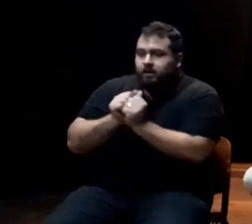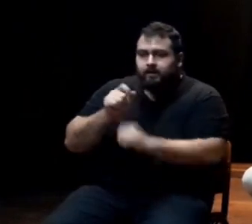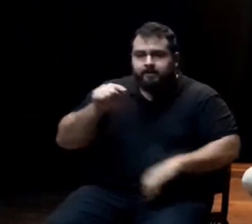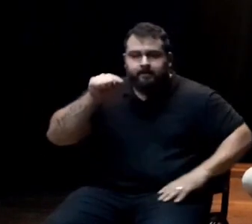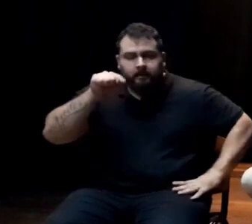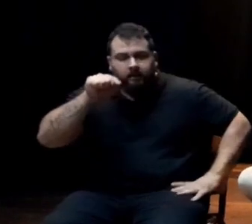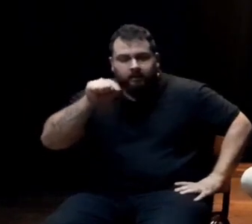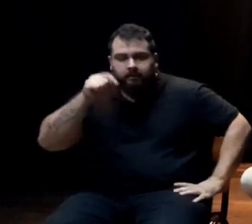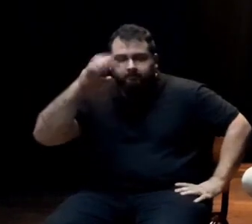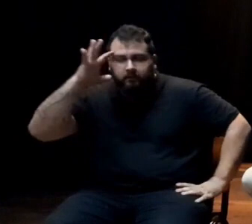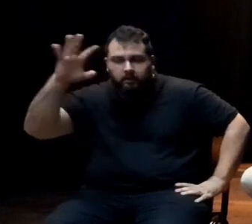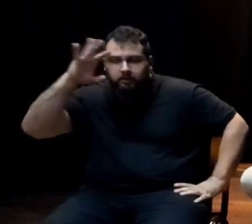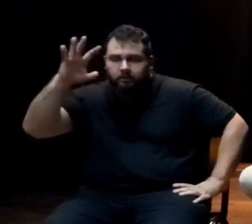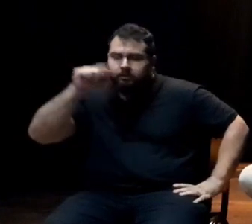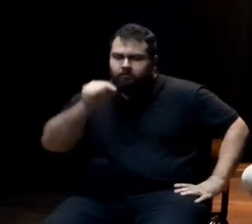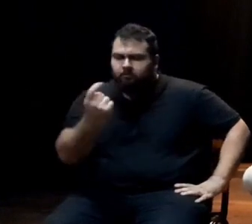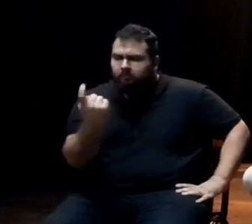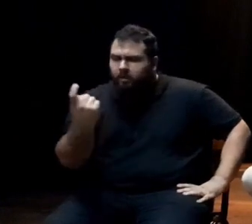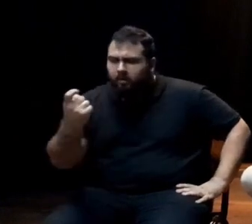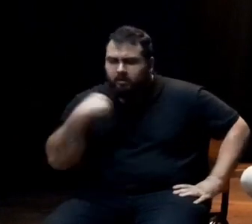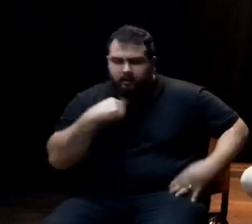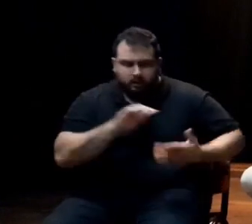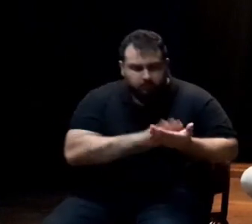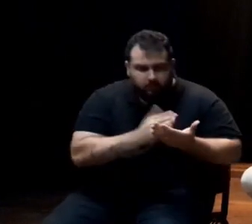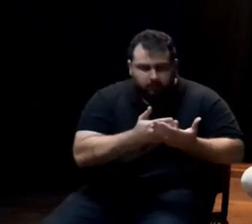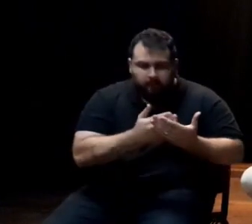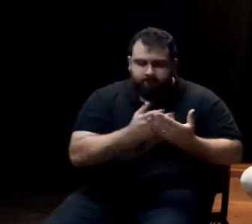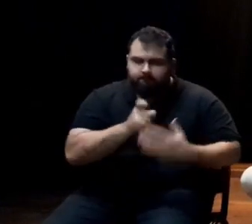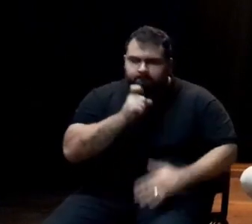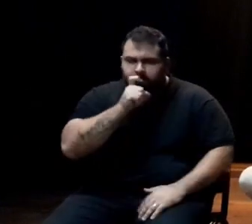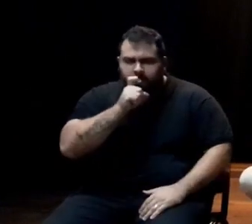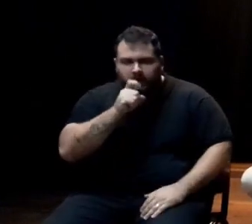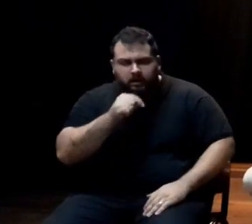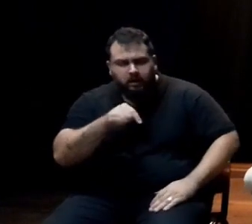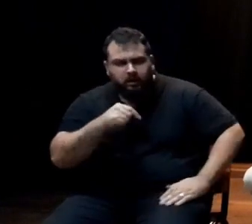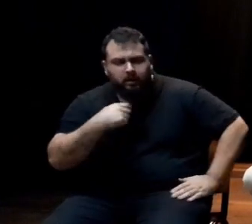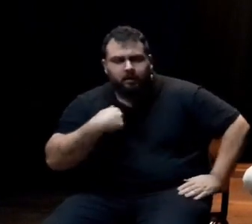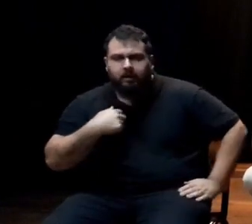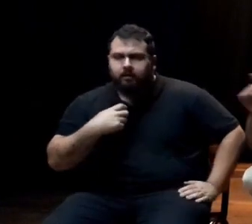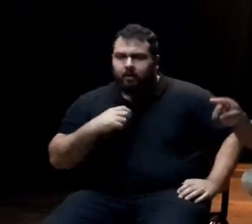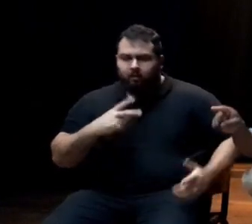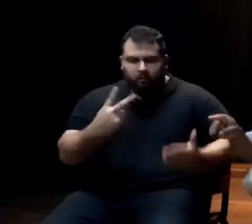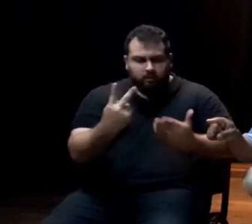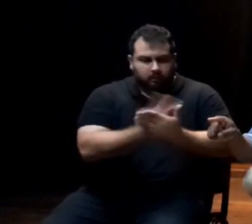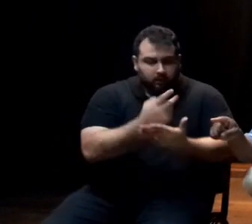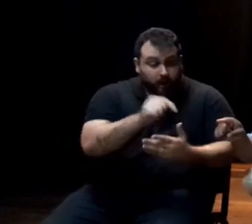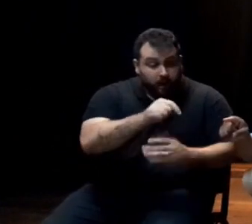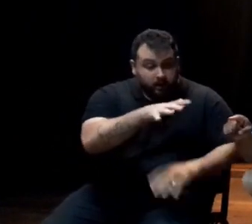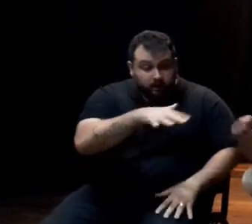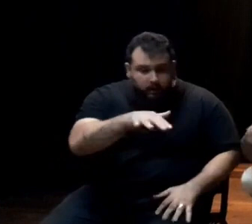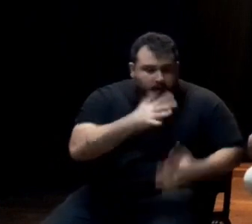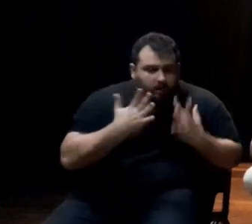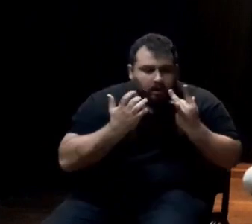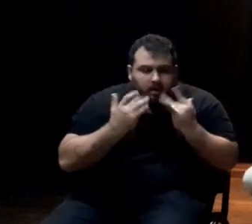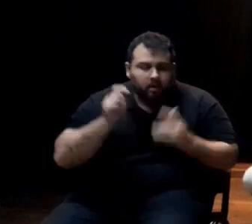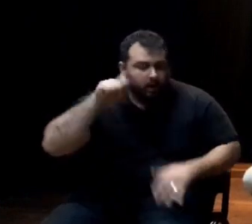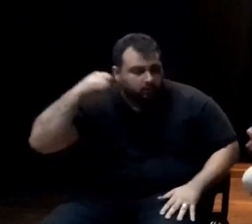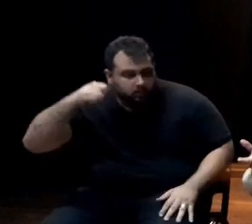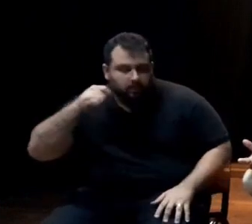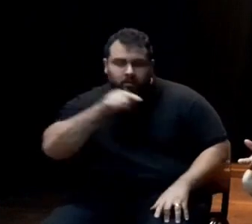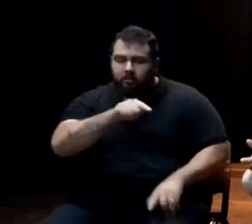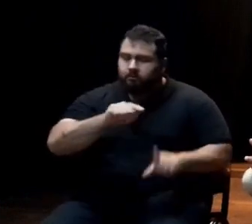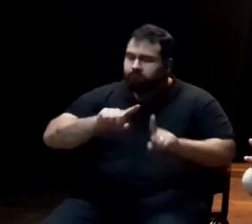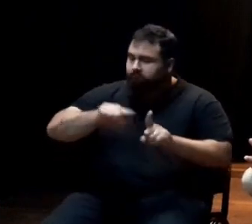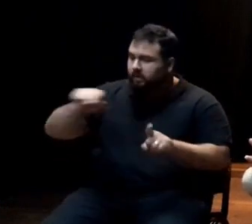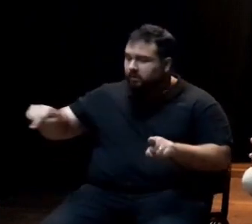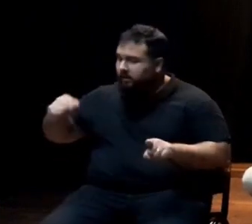tal interpretação ficou tão fria que eu falei, cara, o que está acontecendo em cena não é o que ele está falando. Isso acontece no